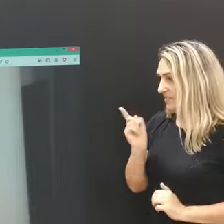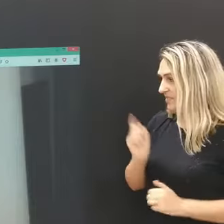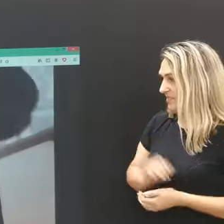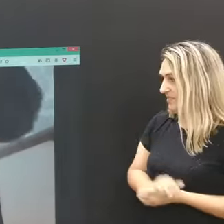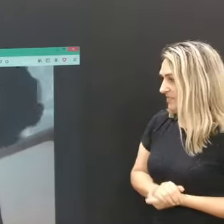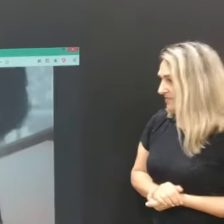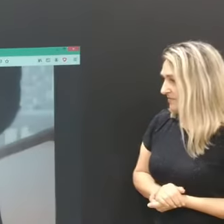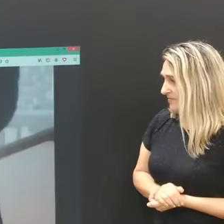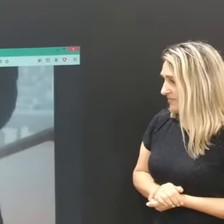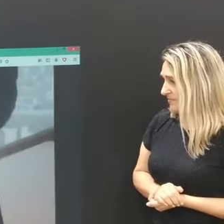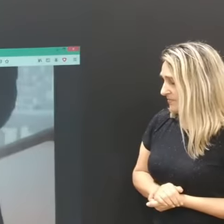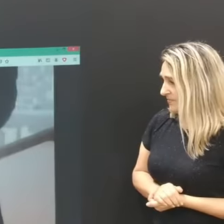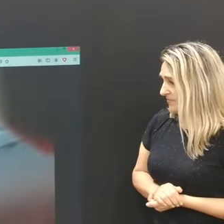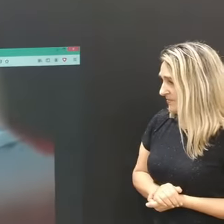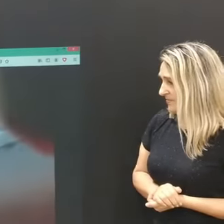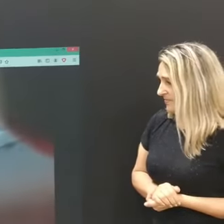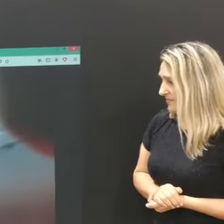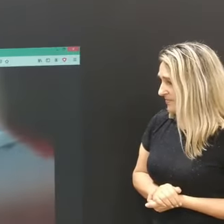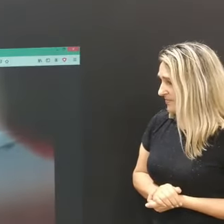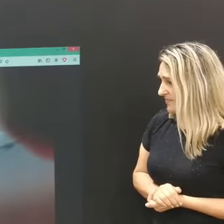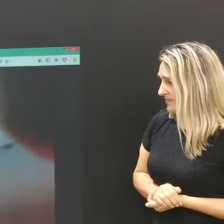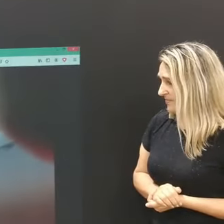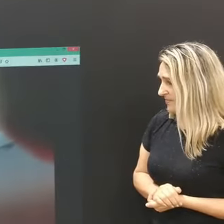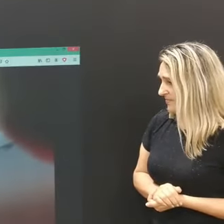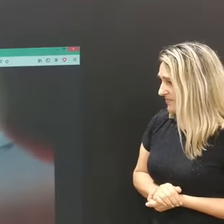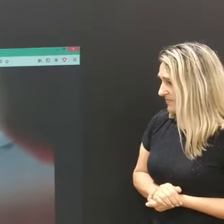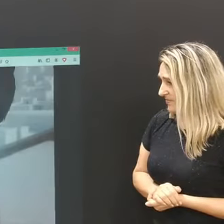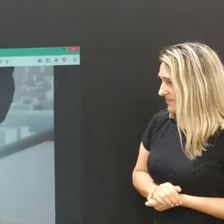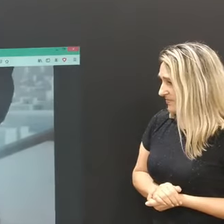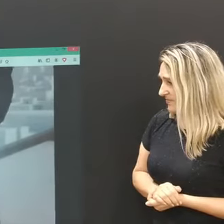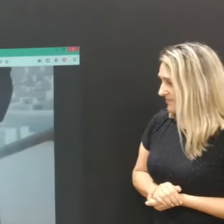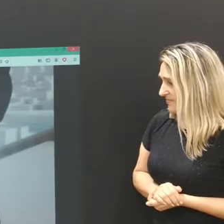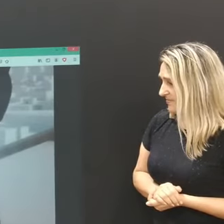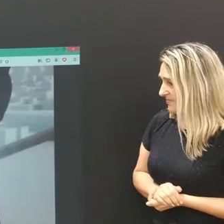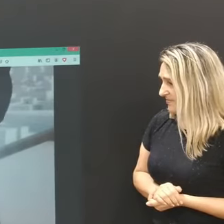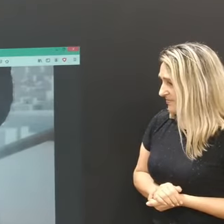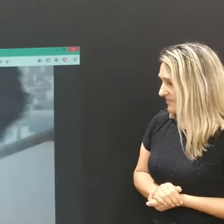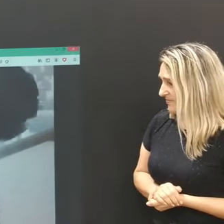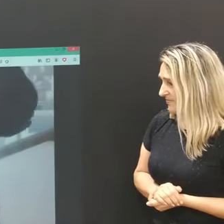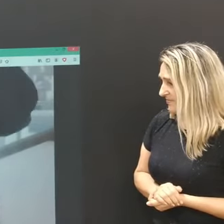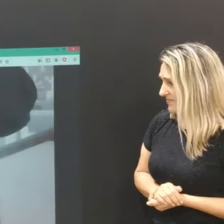O fariseu simplesmente desprezou o publicano, desprezava os publicanos.